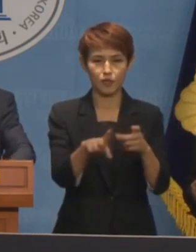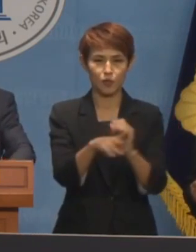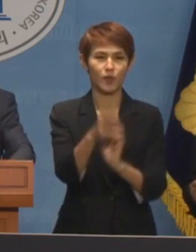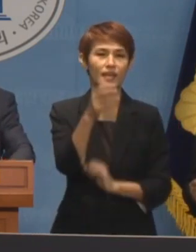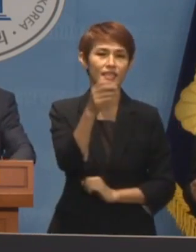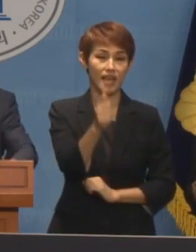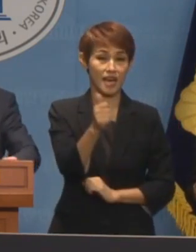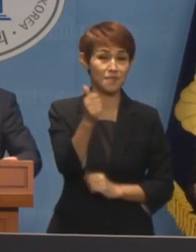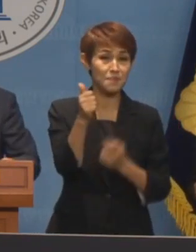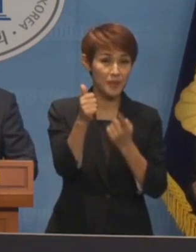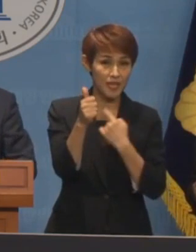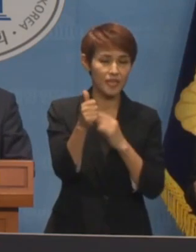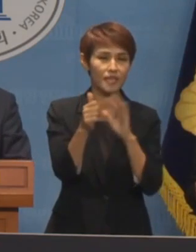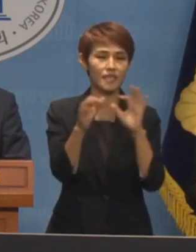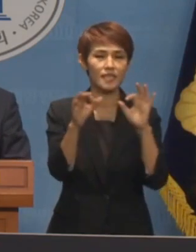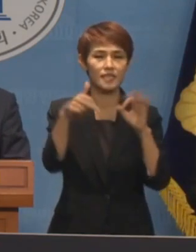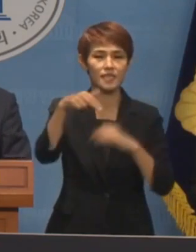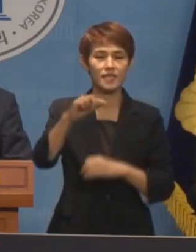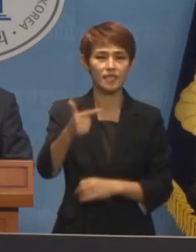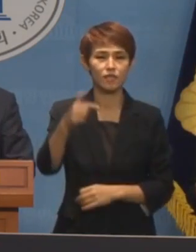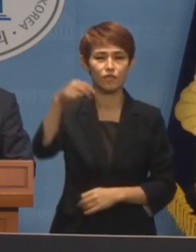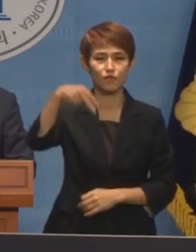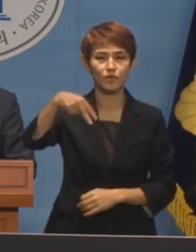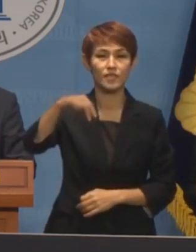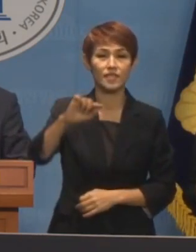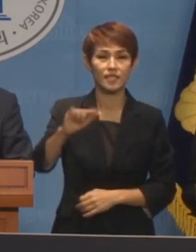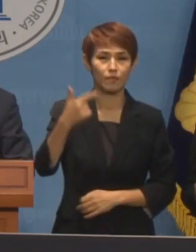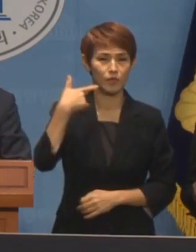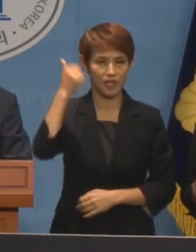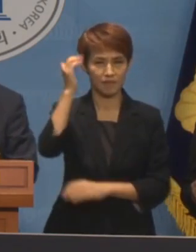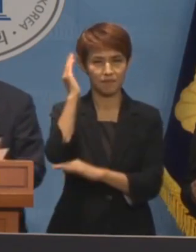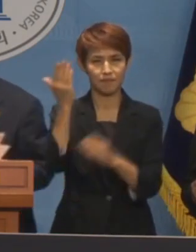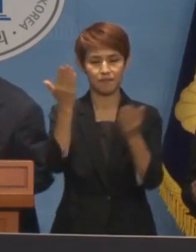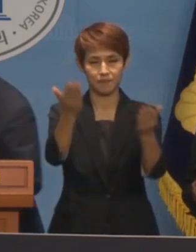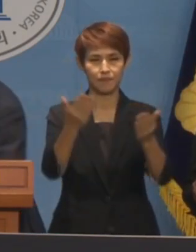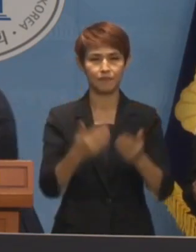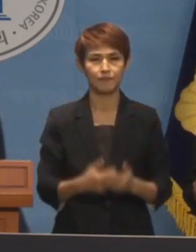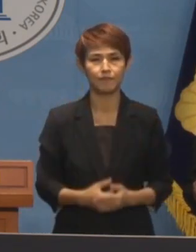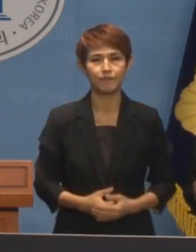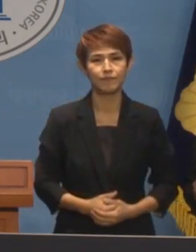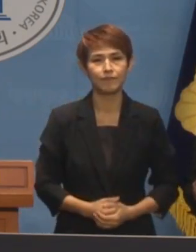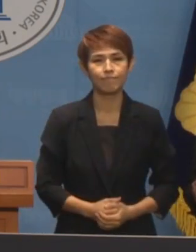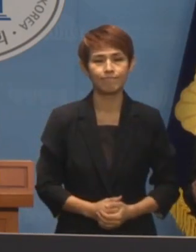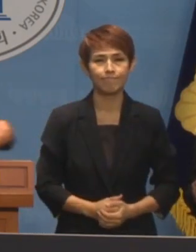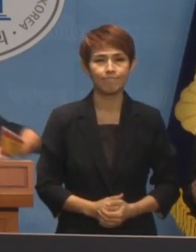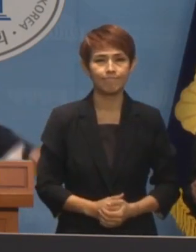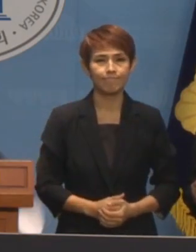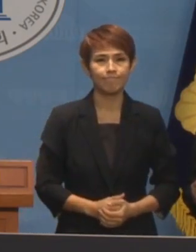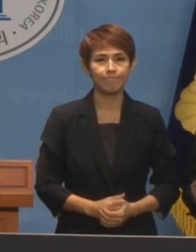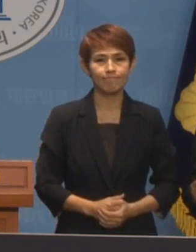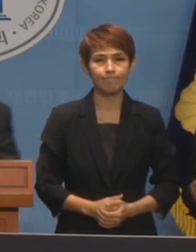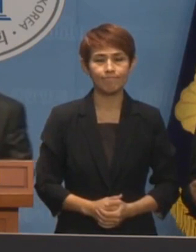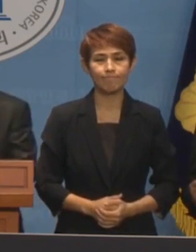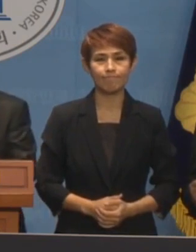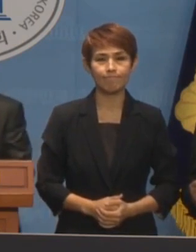총회장이신 진유신 목사님 나오셔서 발언해 주시겠습니다.